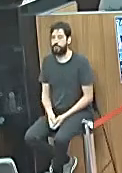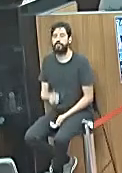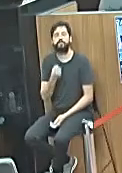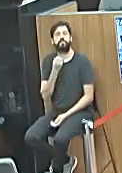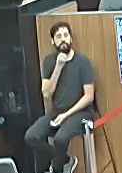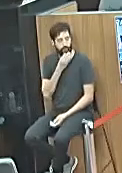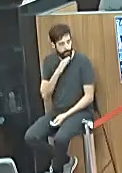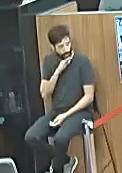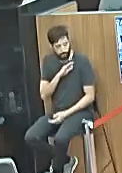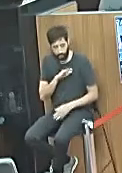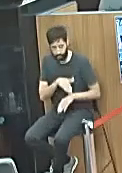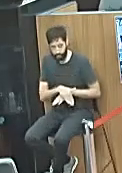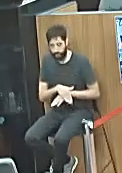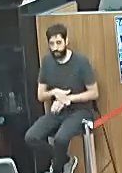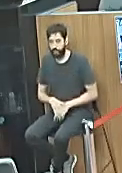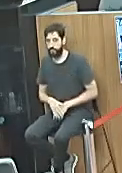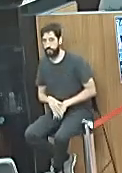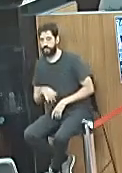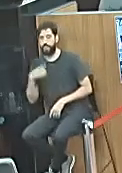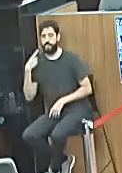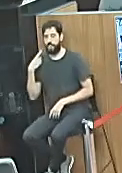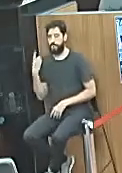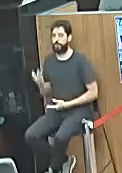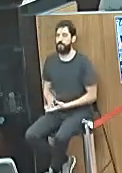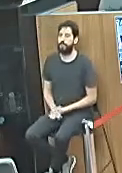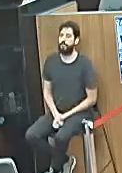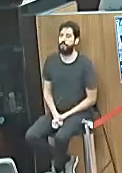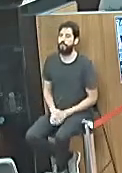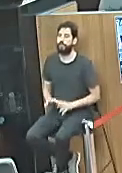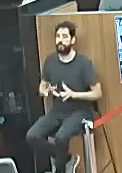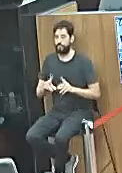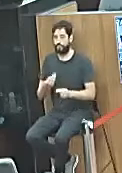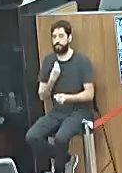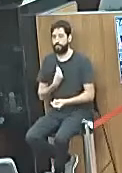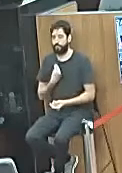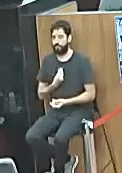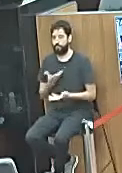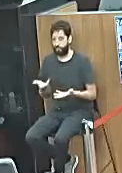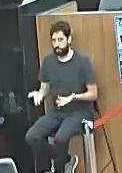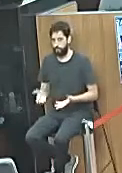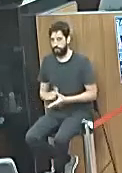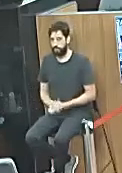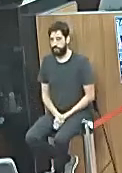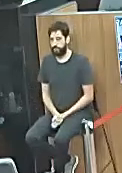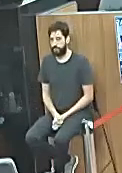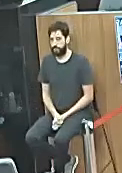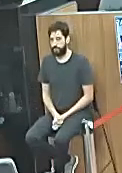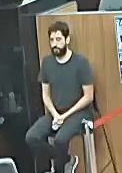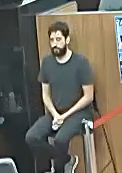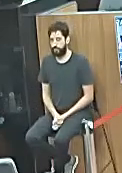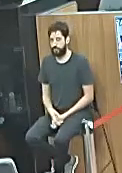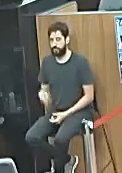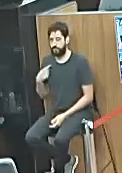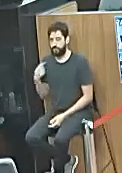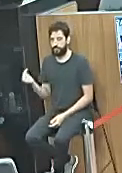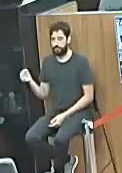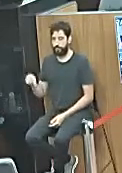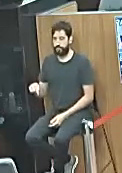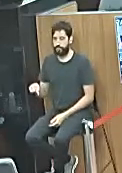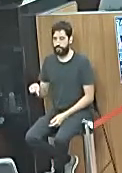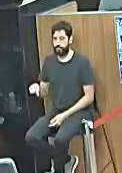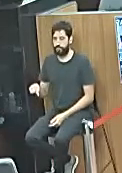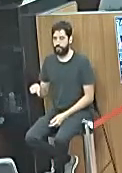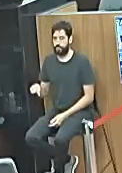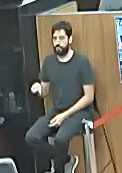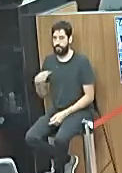noite o deputado gilvan freire todo mundo que está presente aqui vim a do santa